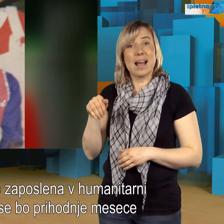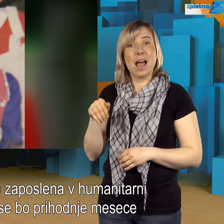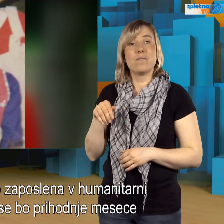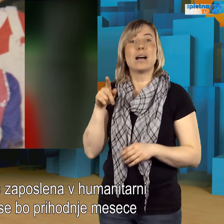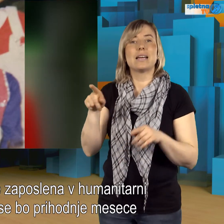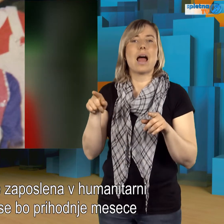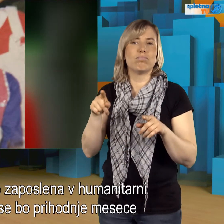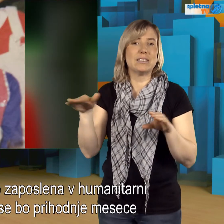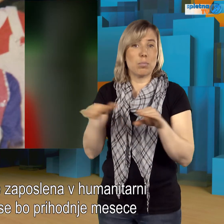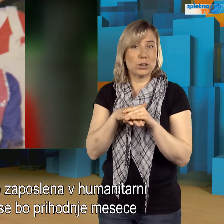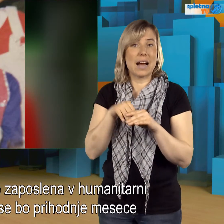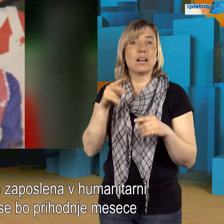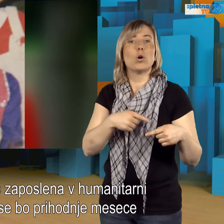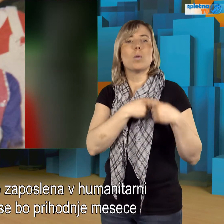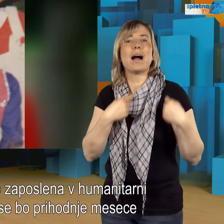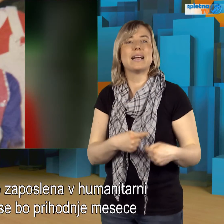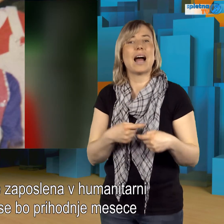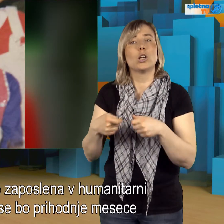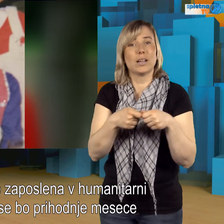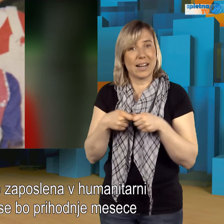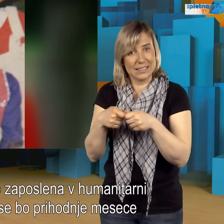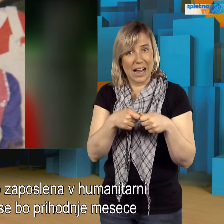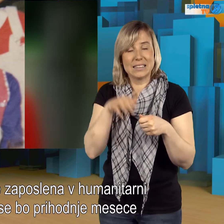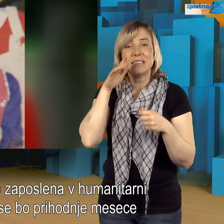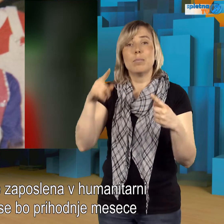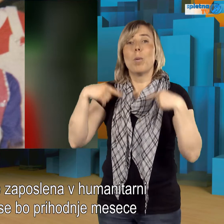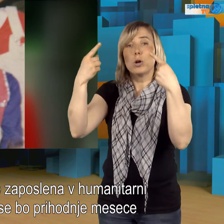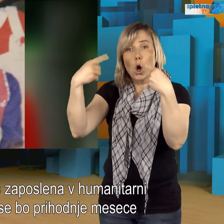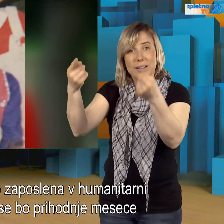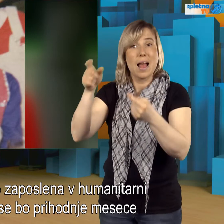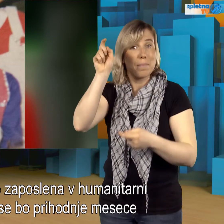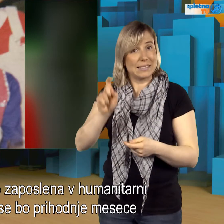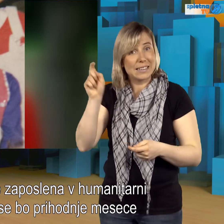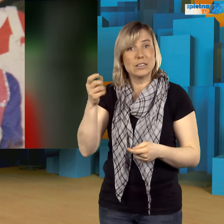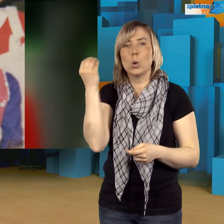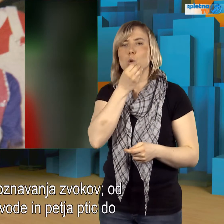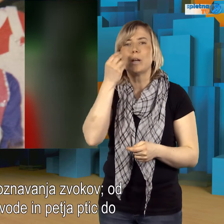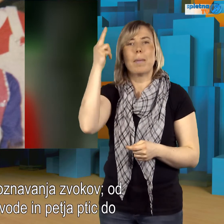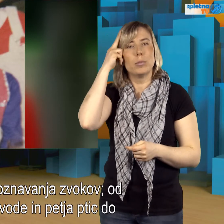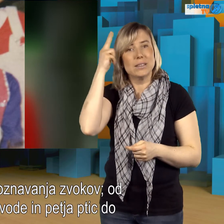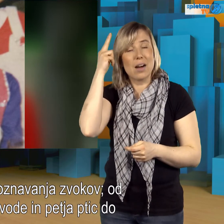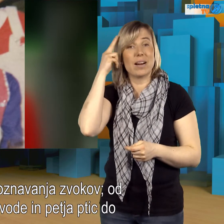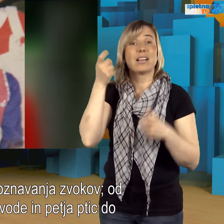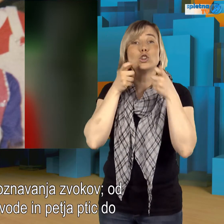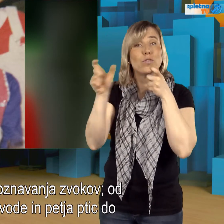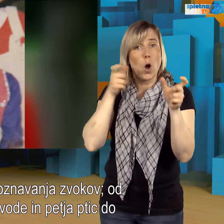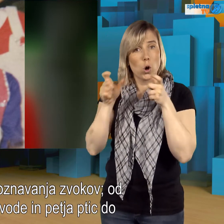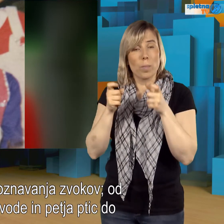Milnijeva, ki je zaposlena v humanitarni organizaciji, se bo prihodnje mesece učila prepoznavanje zvokov. Od šumenja